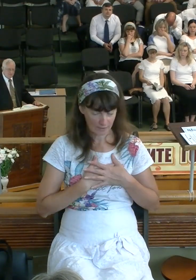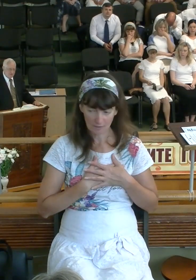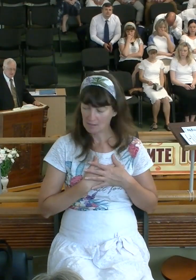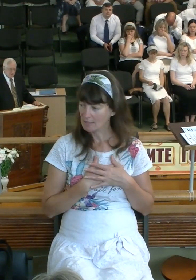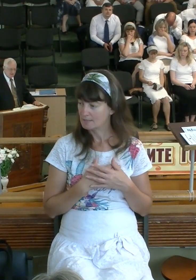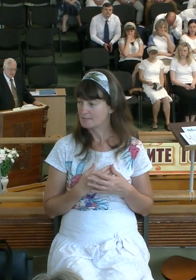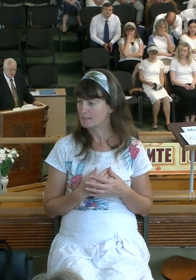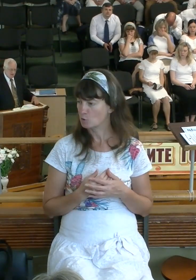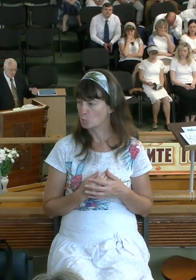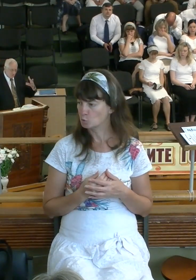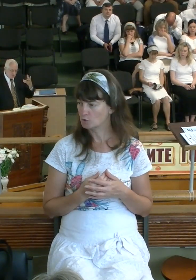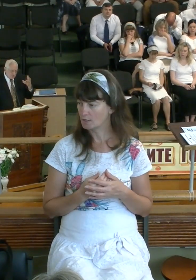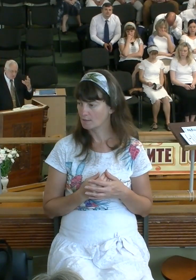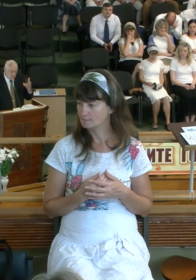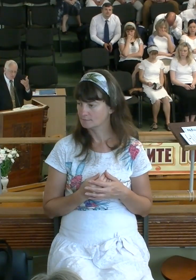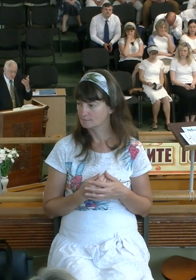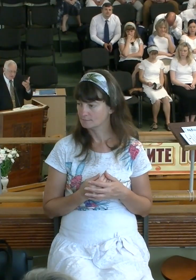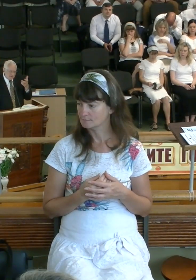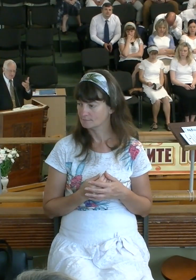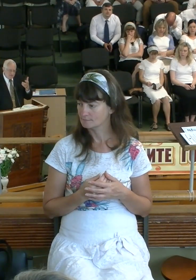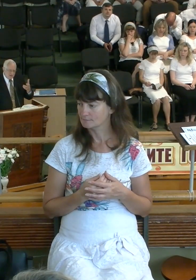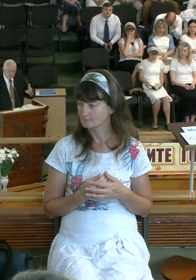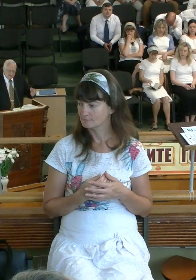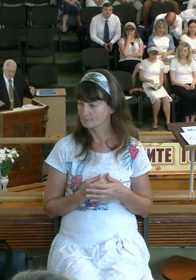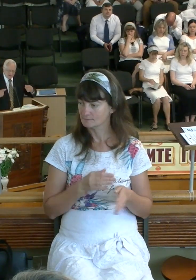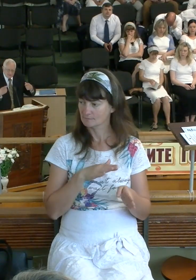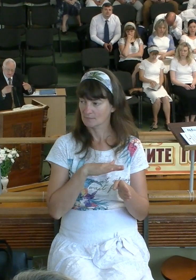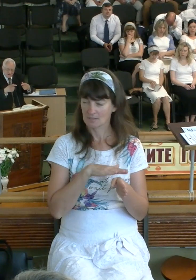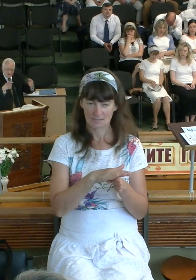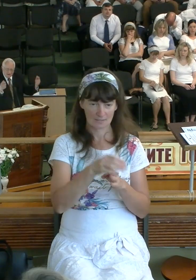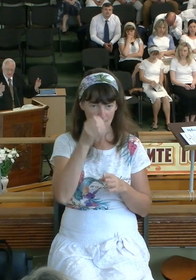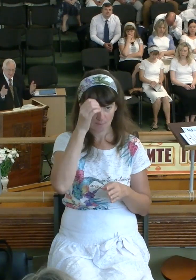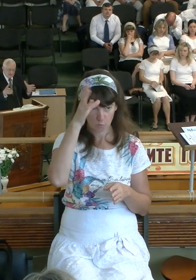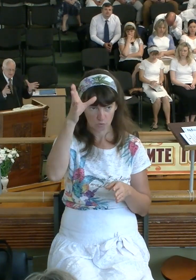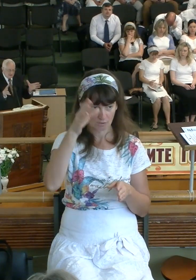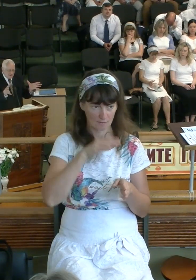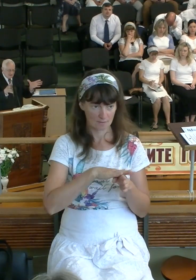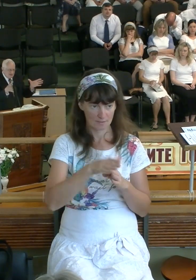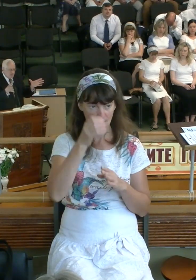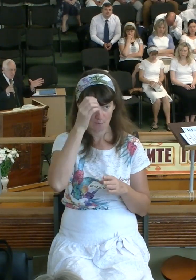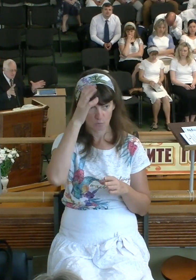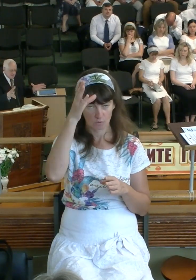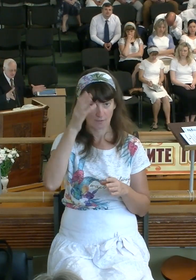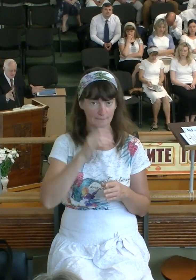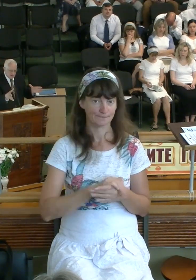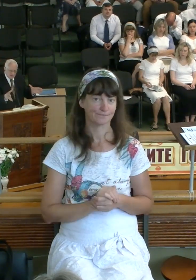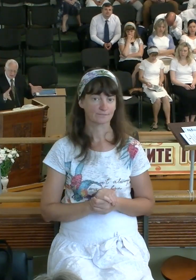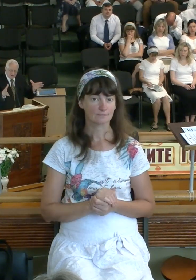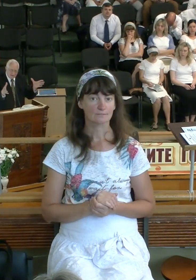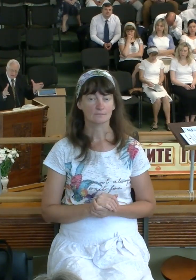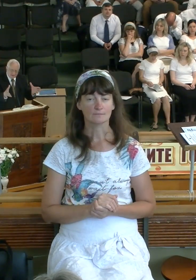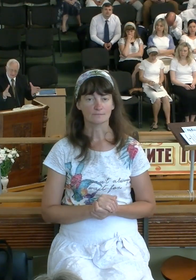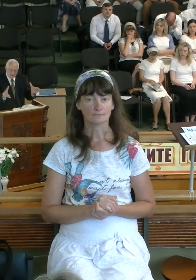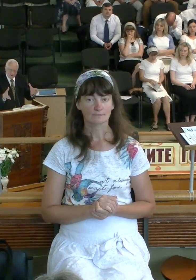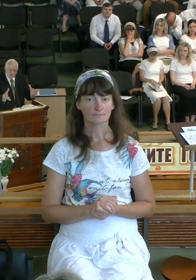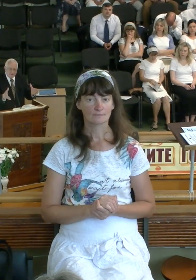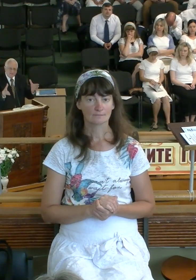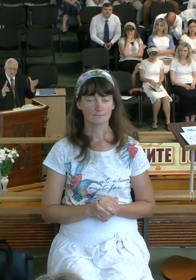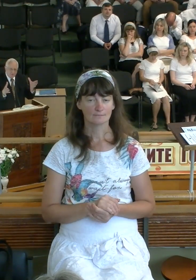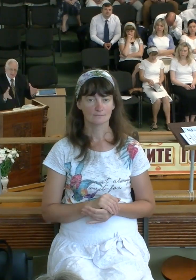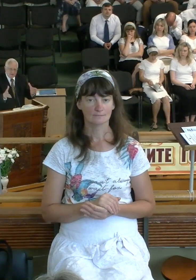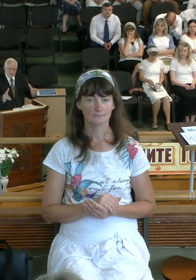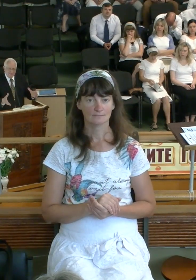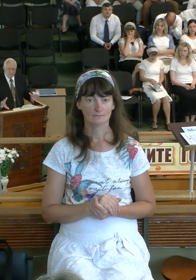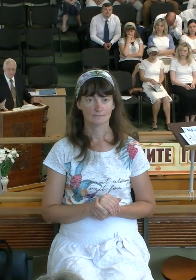7 стих. Вот он Дух, обратите внимание, касающийся нас, как общество, как церкви,